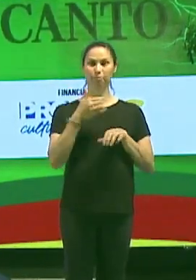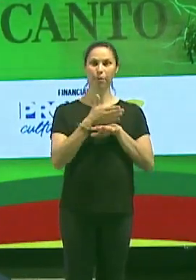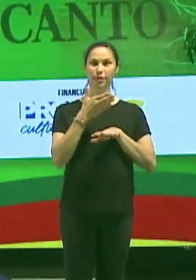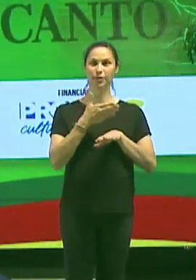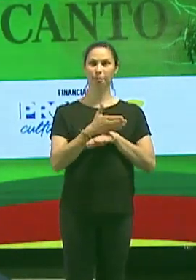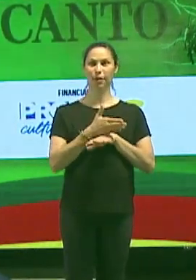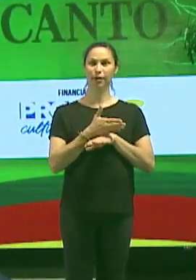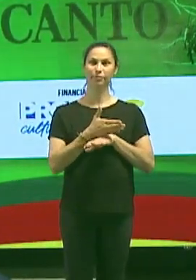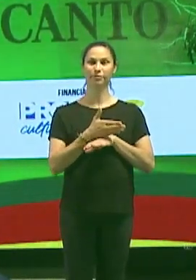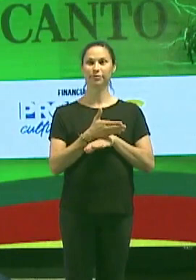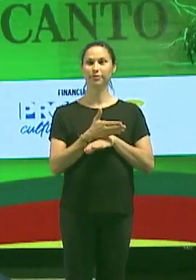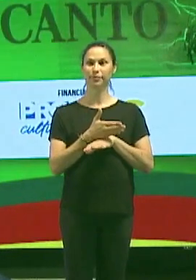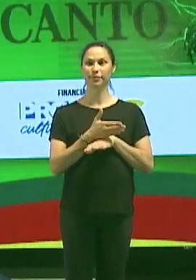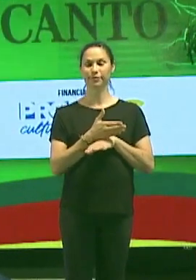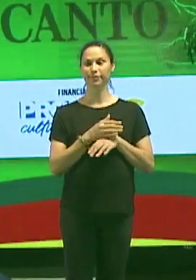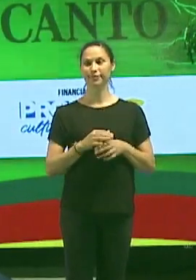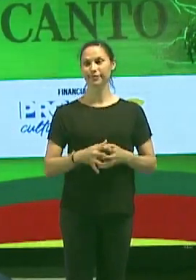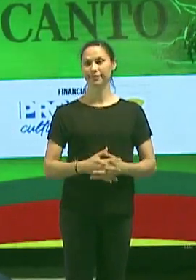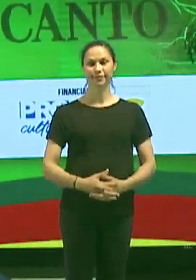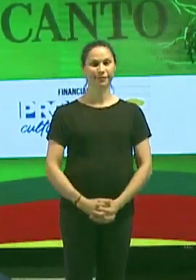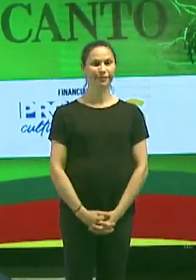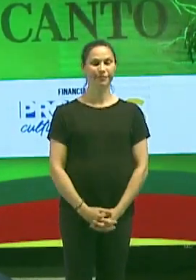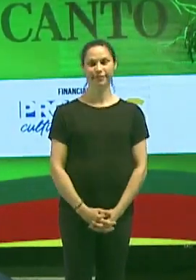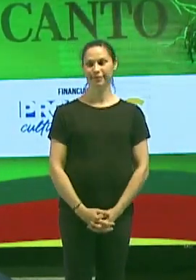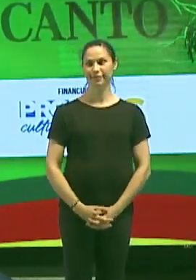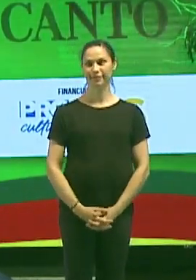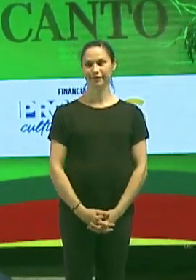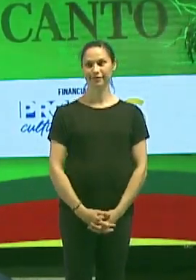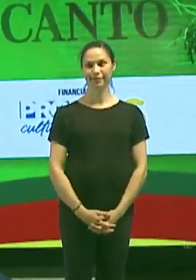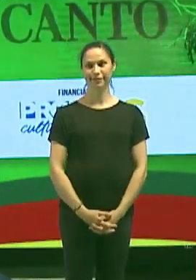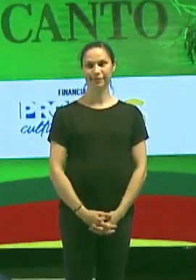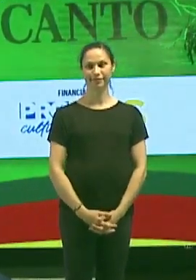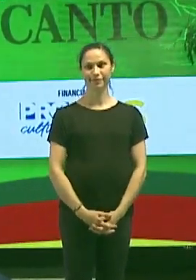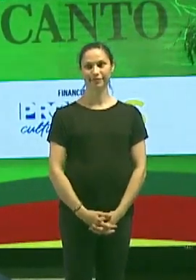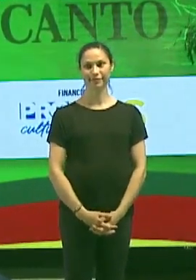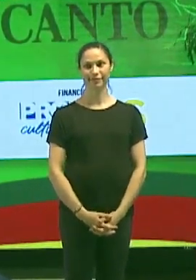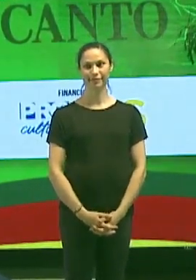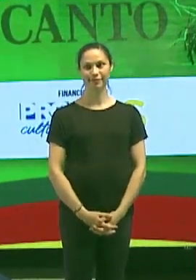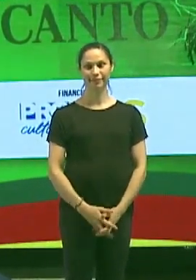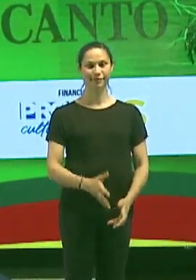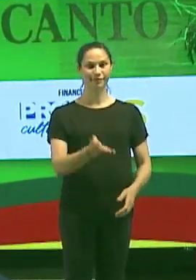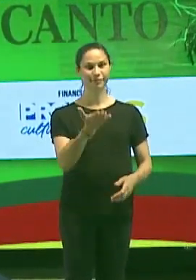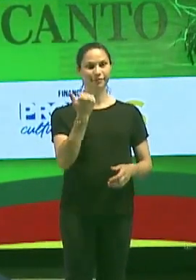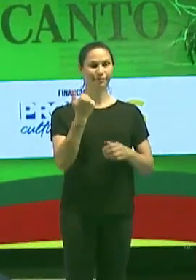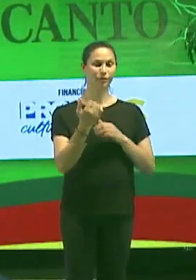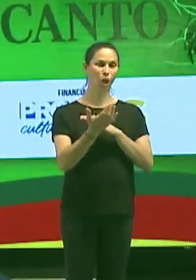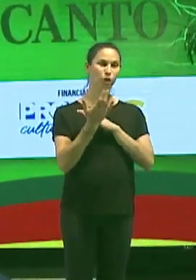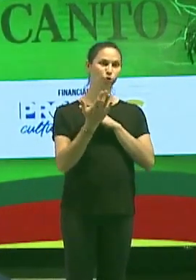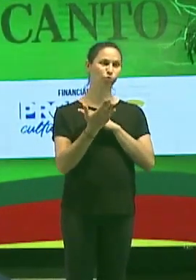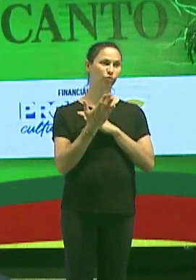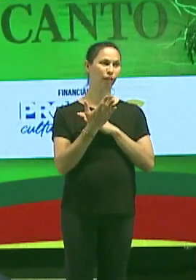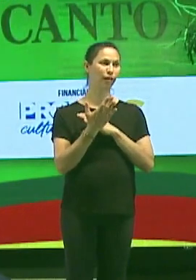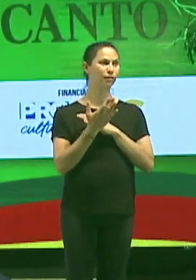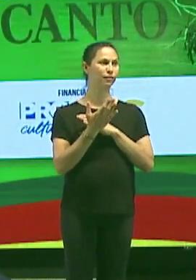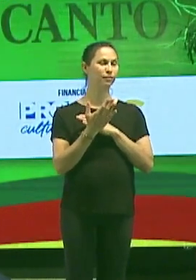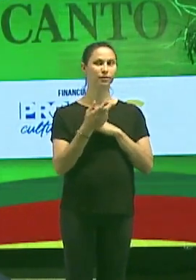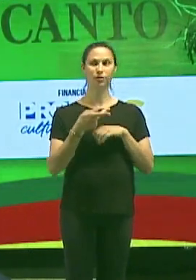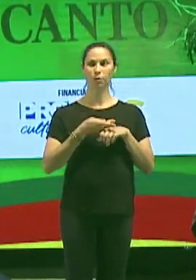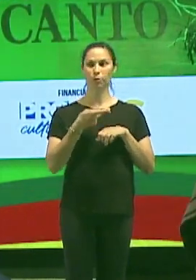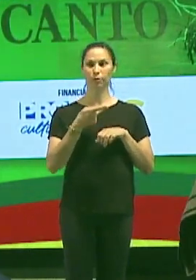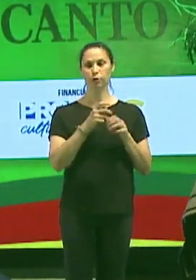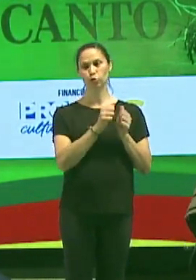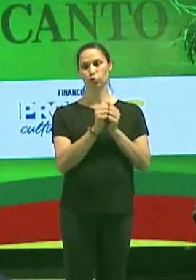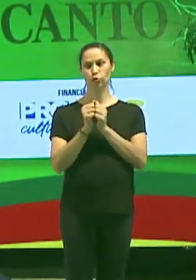Ângelo Borer. Por favor, Ângelo, vem nos auxiliar então na premiação, junto com o